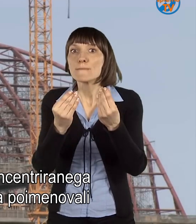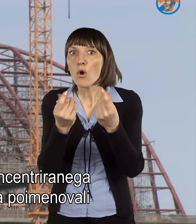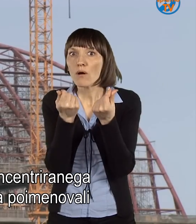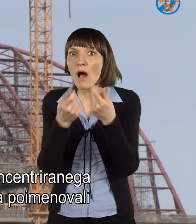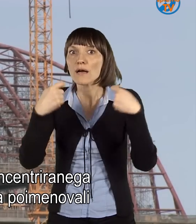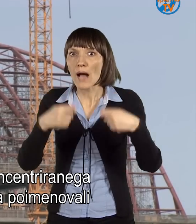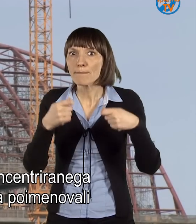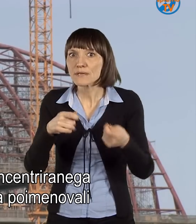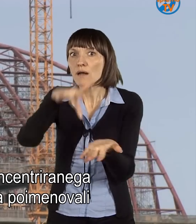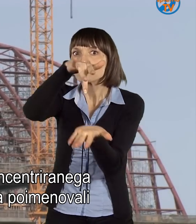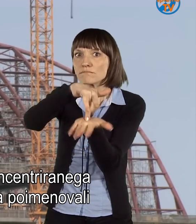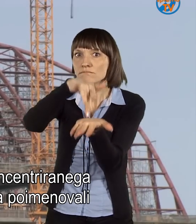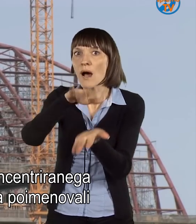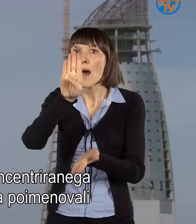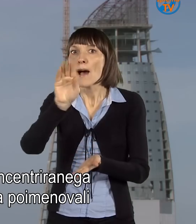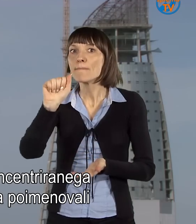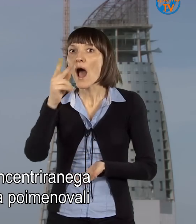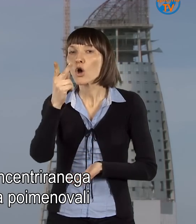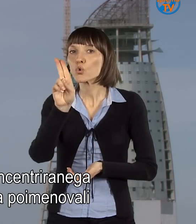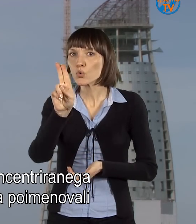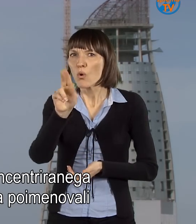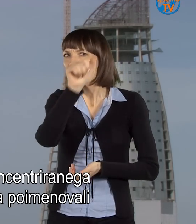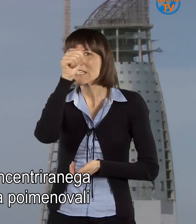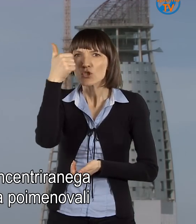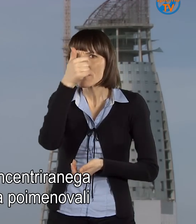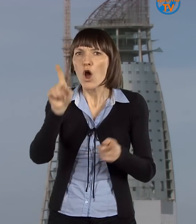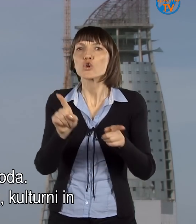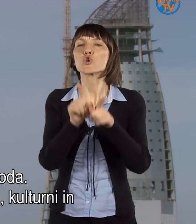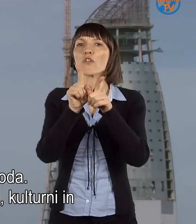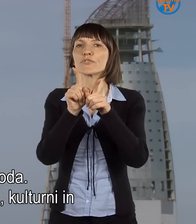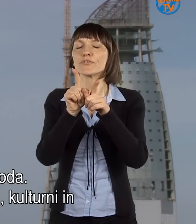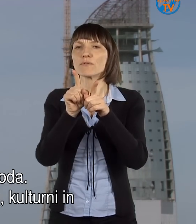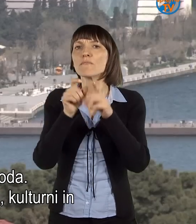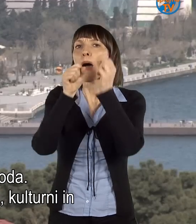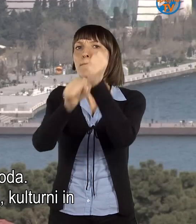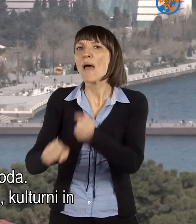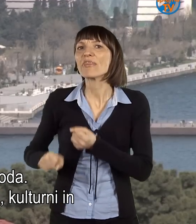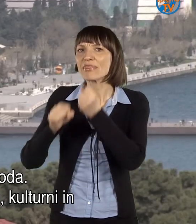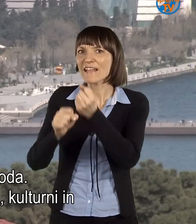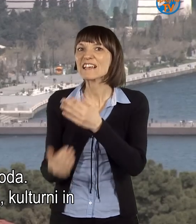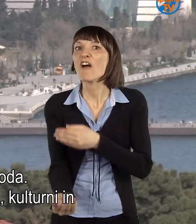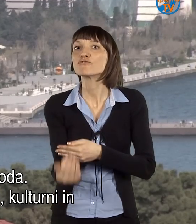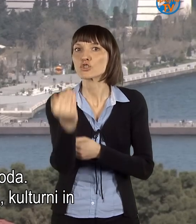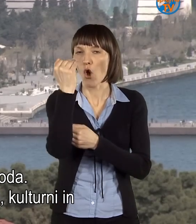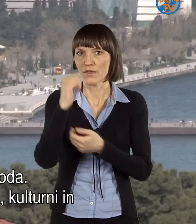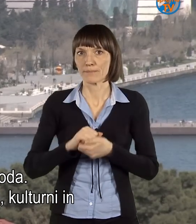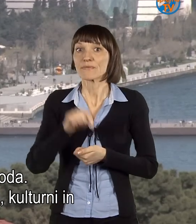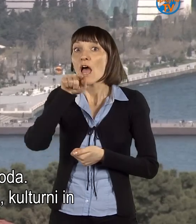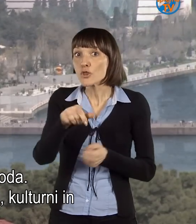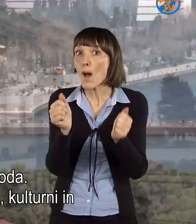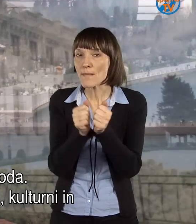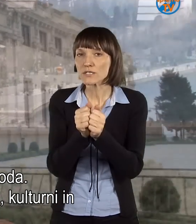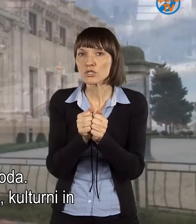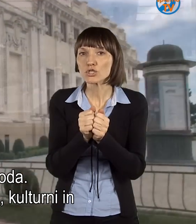Večina kapitala je zgoščenega prav v Bakuju, ki so ga poimenovali Benetke vzhoda. Mesto je